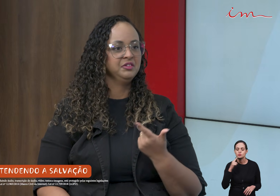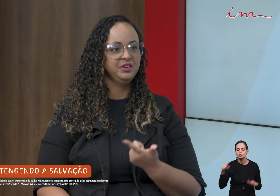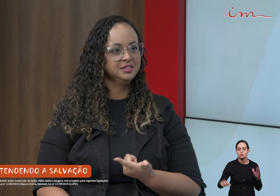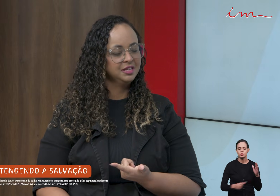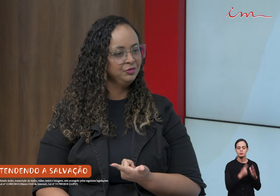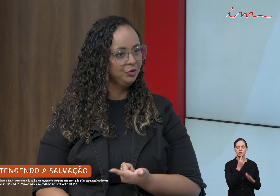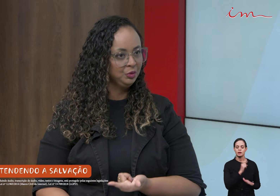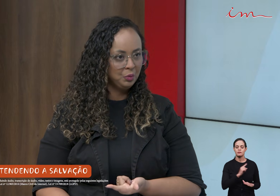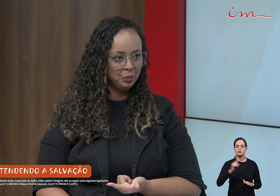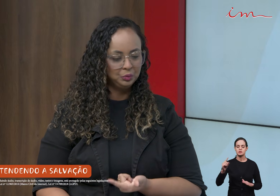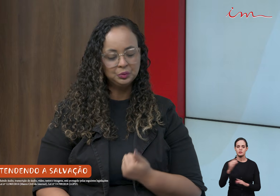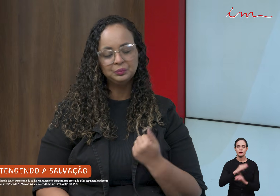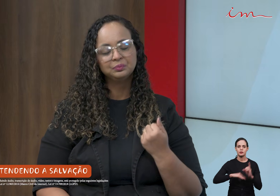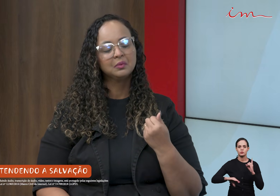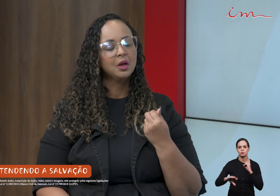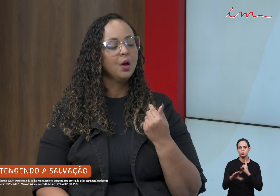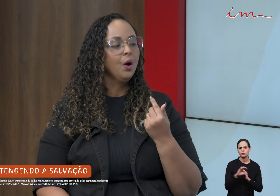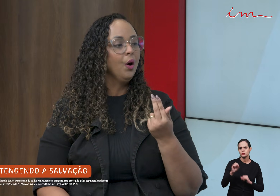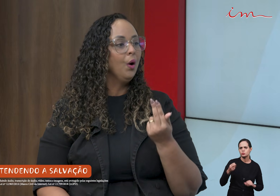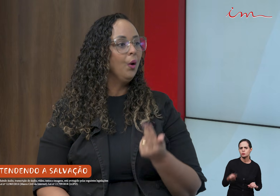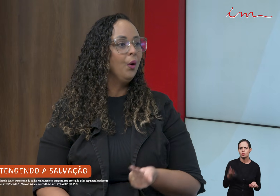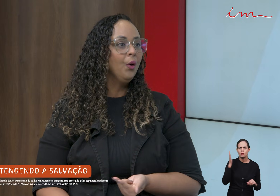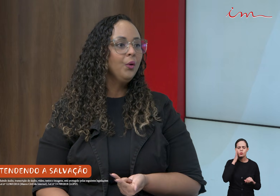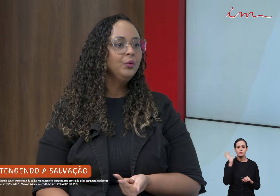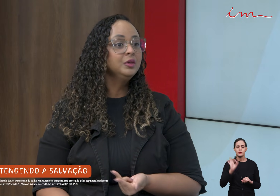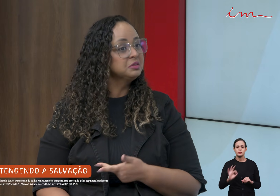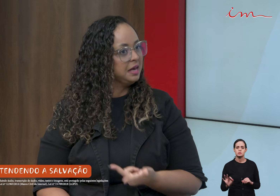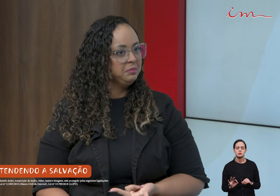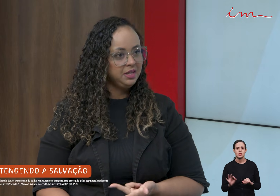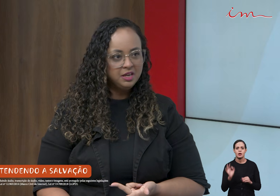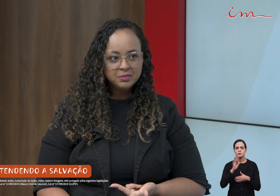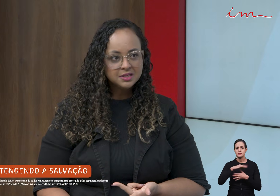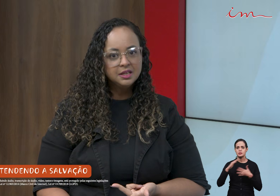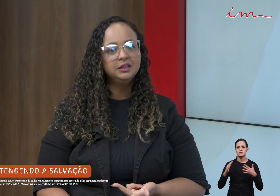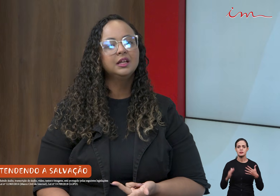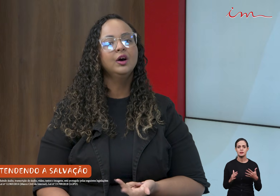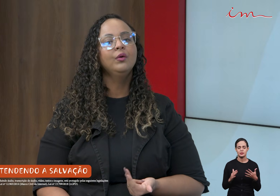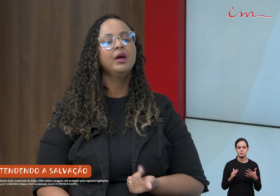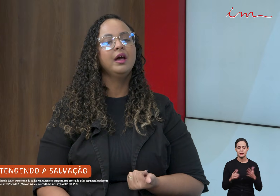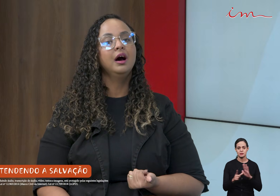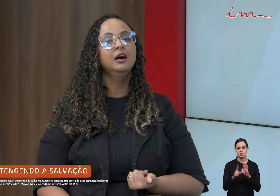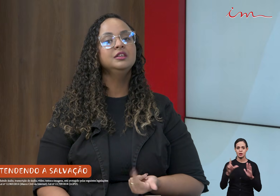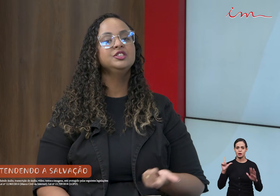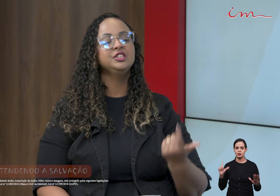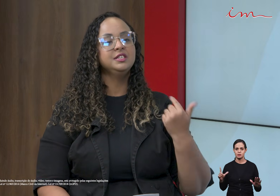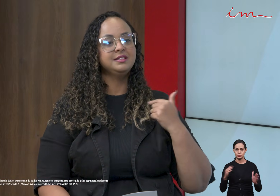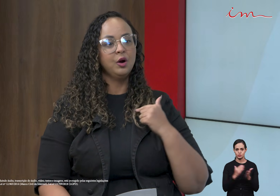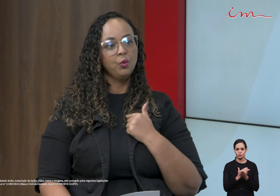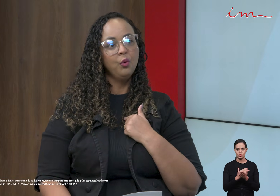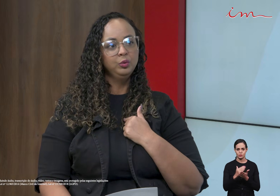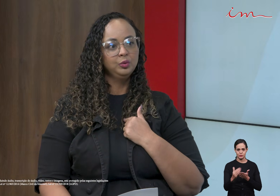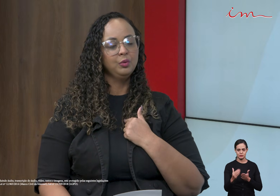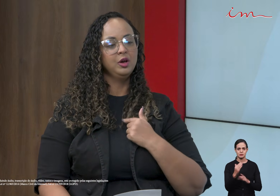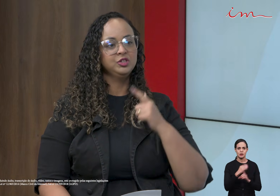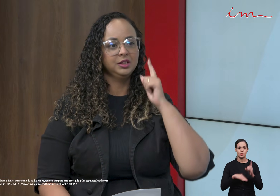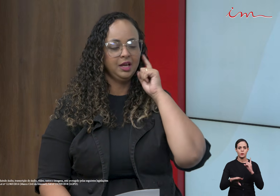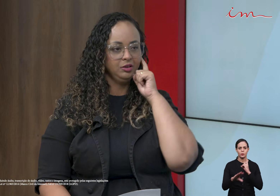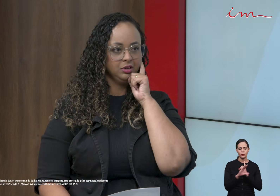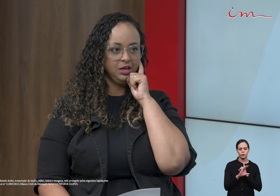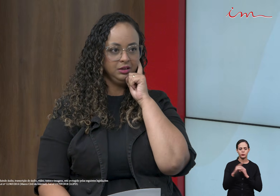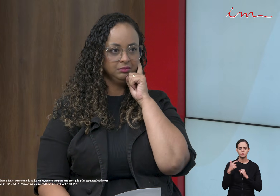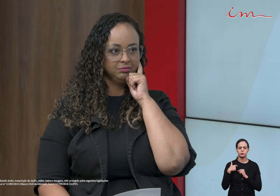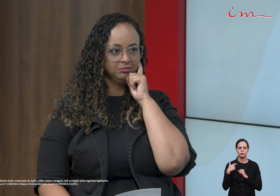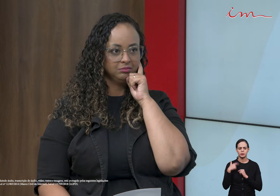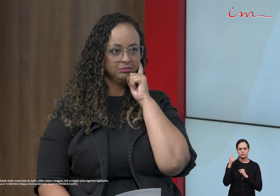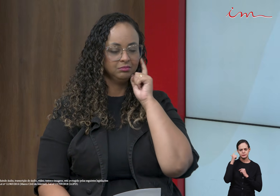a primeira vez que foi no culto, ou não sabe Libras, então, antes de iniciar o culto, eu já